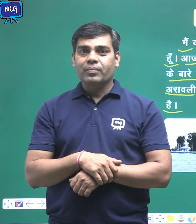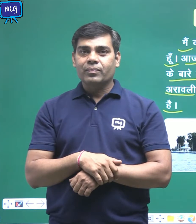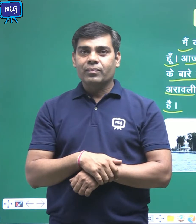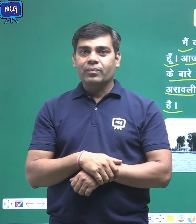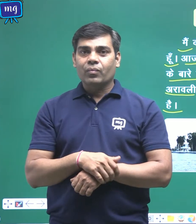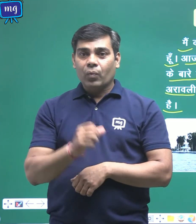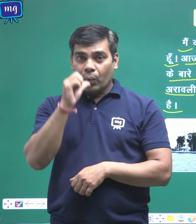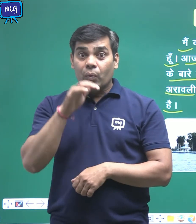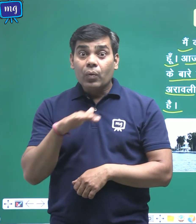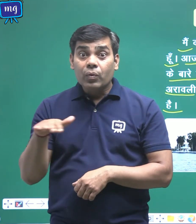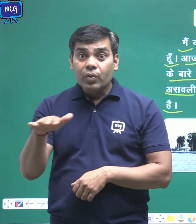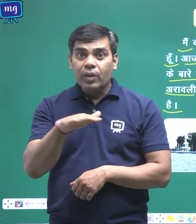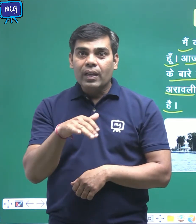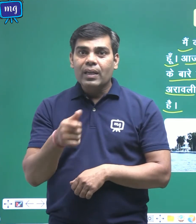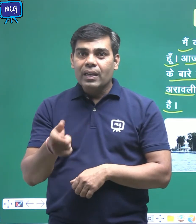झीलें ही